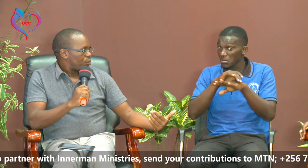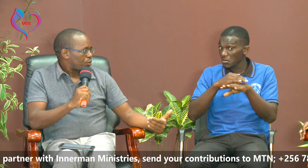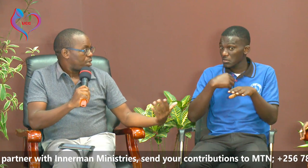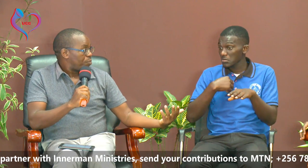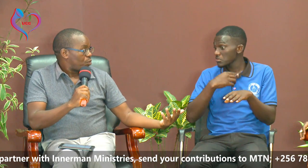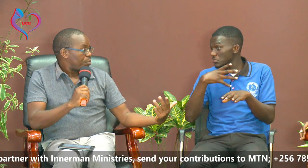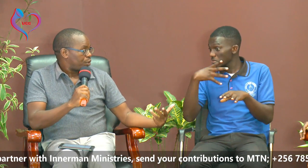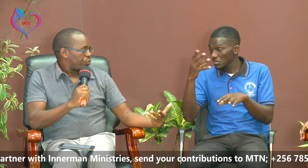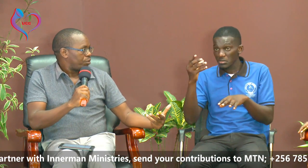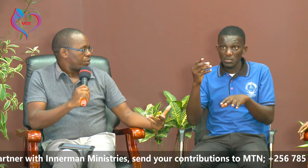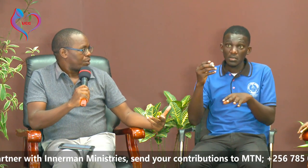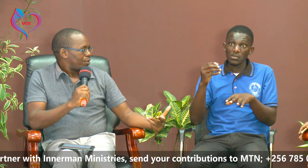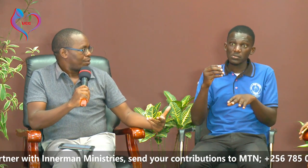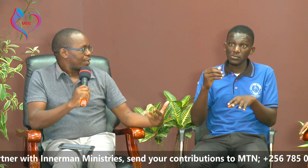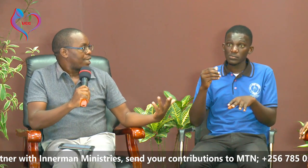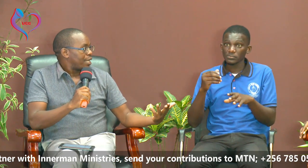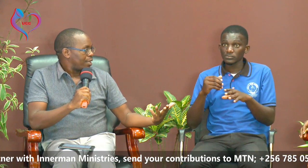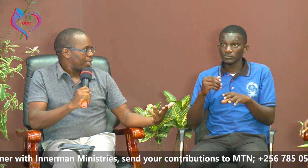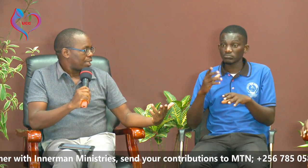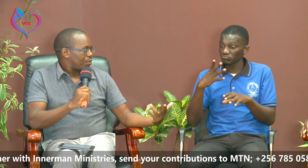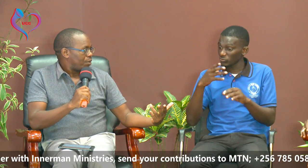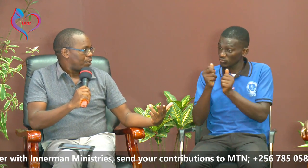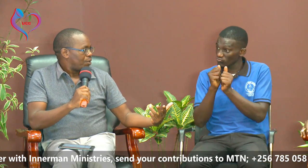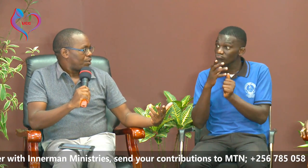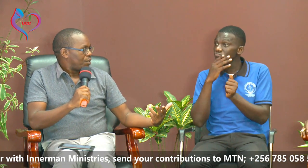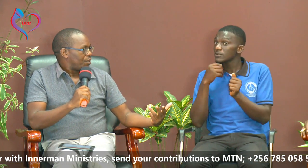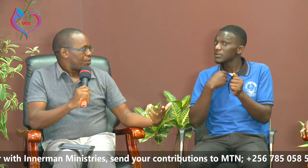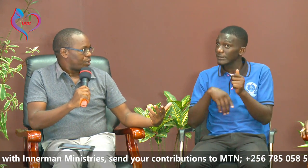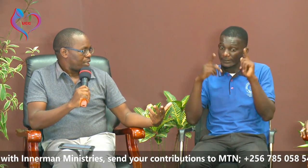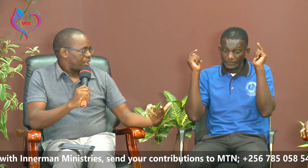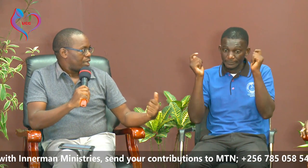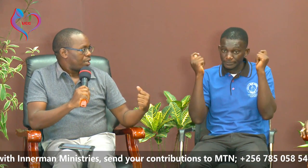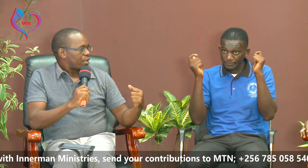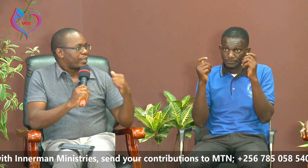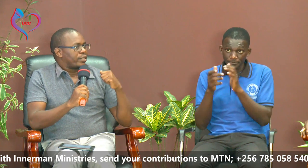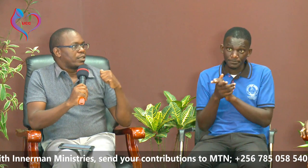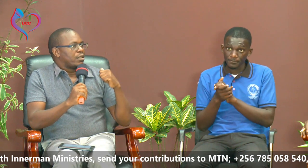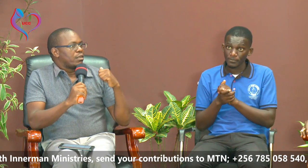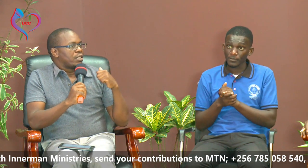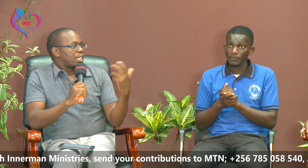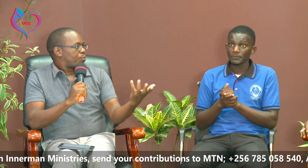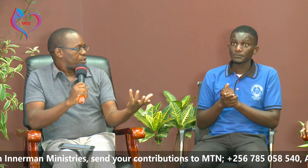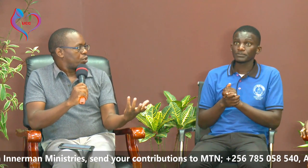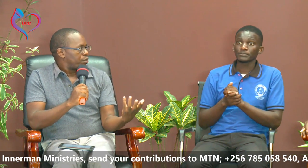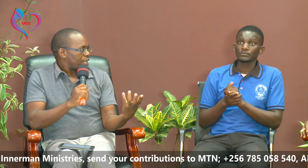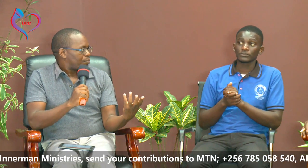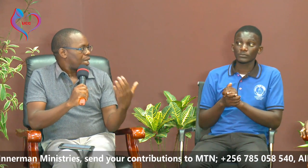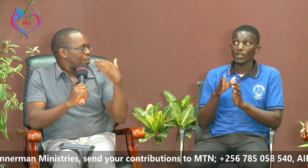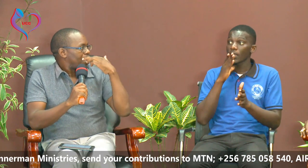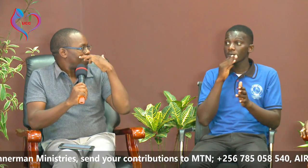mumoto kandi mu P1 P2 ngenda naye masabo ontegera kati he exposed me to that paka mama wange